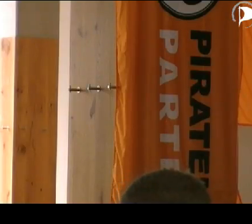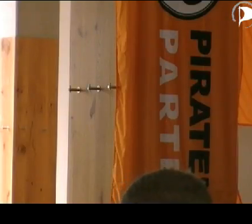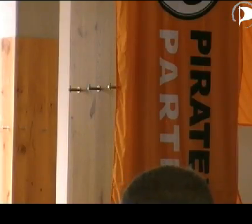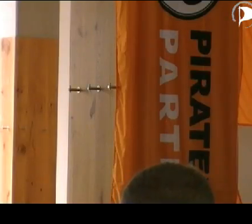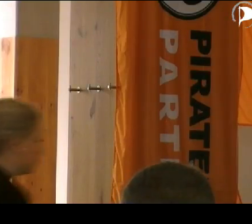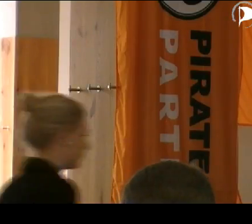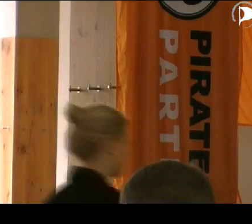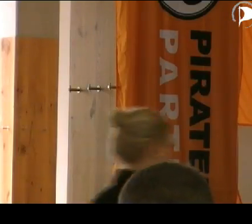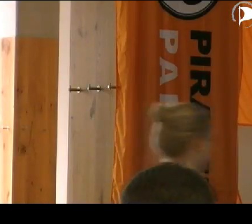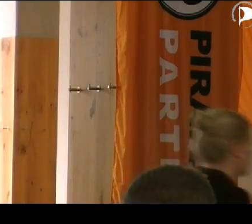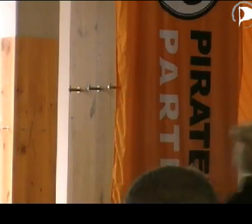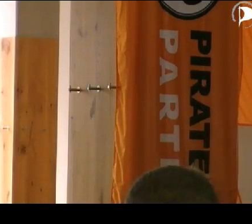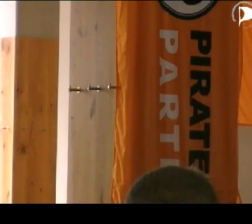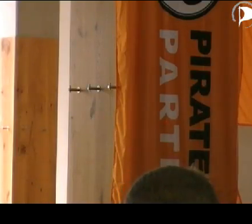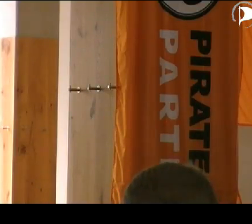die recht groß